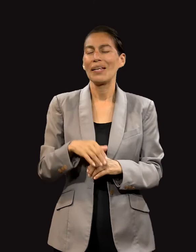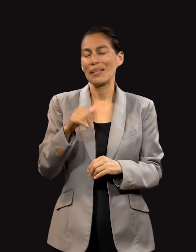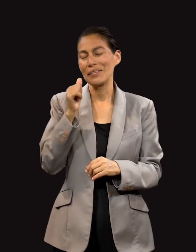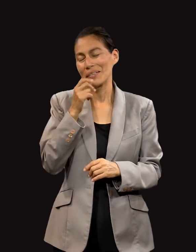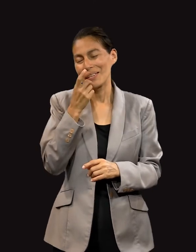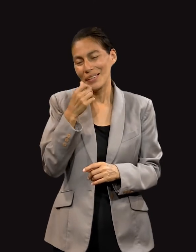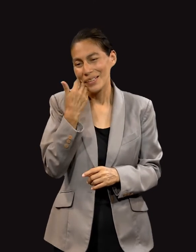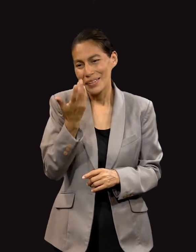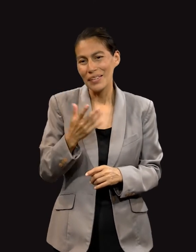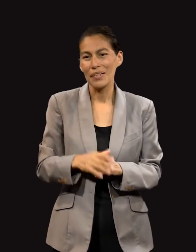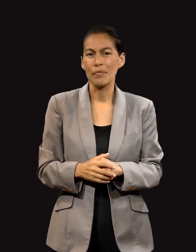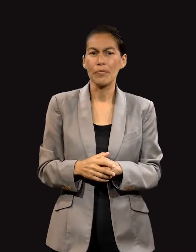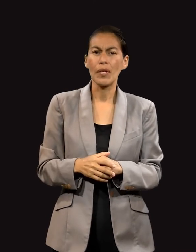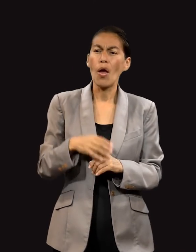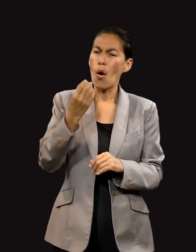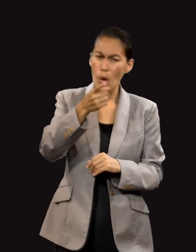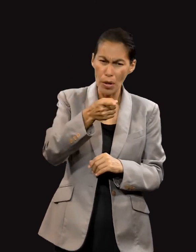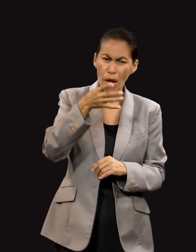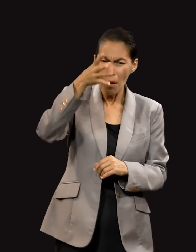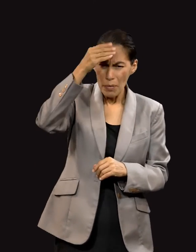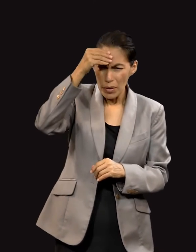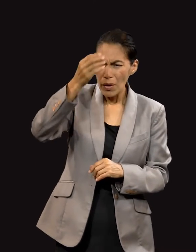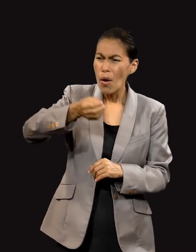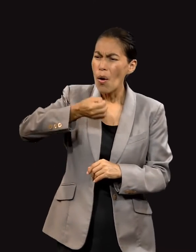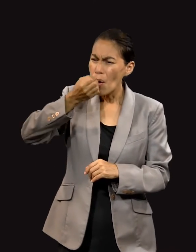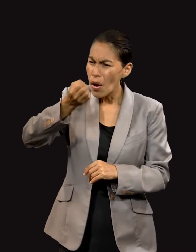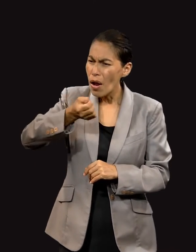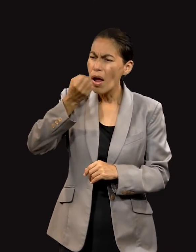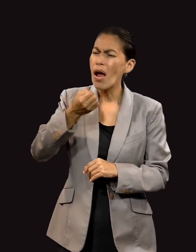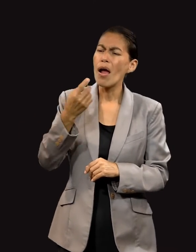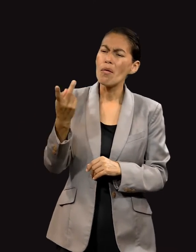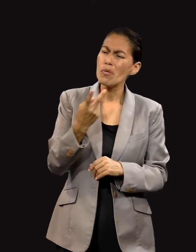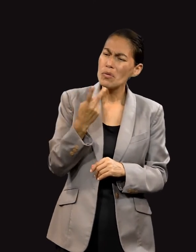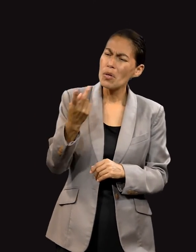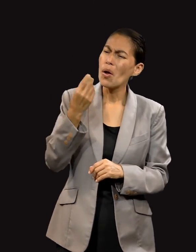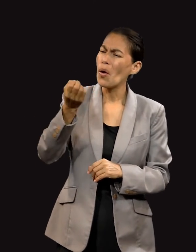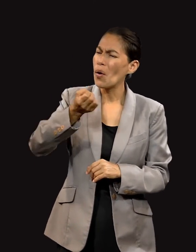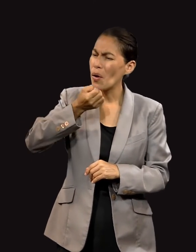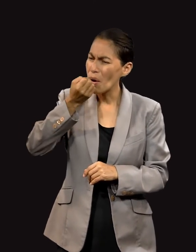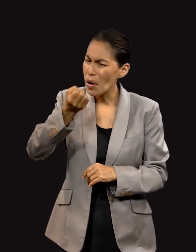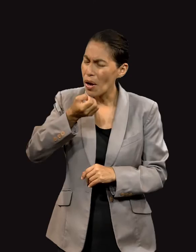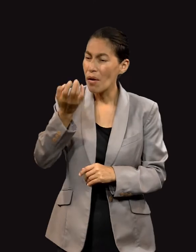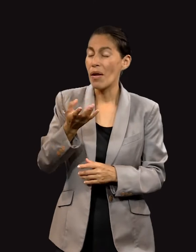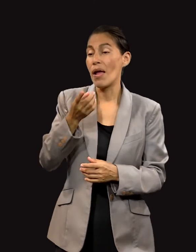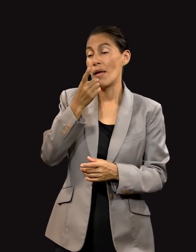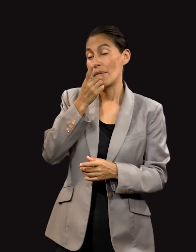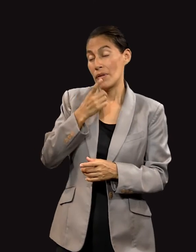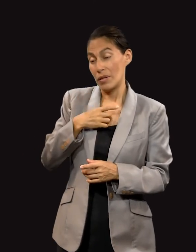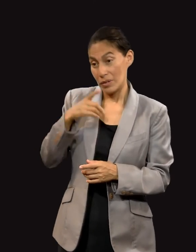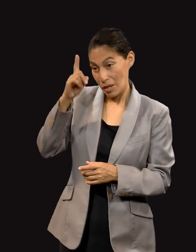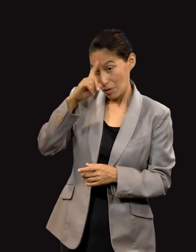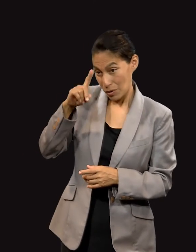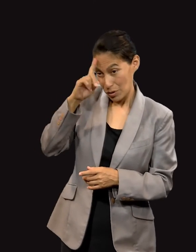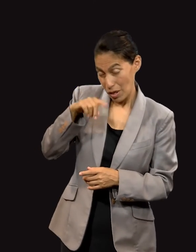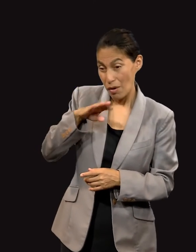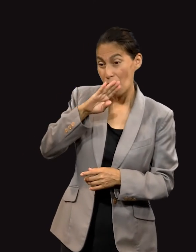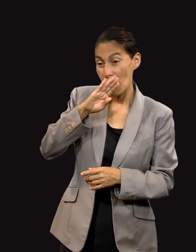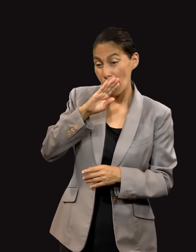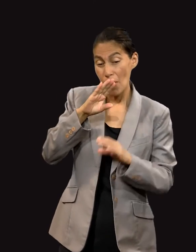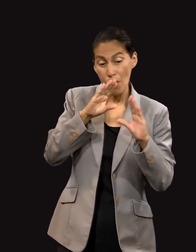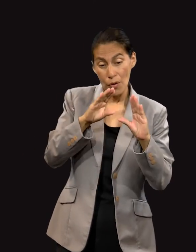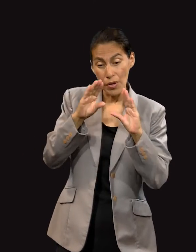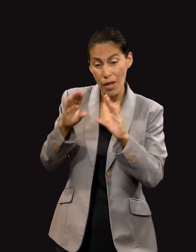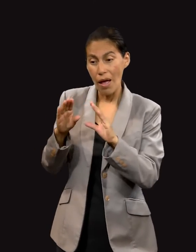orar, aprendió a orar. Oraba por mí, oraba por nosotros. Y me decía que cuidara a mi mamá.